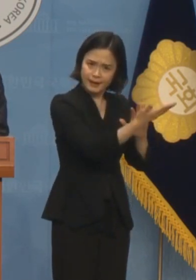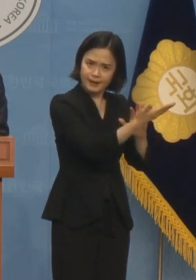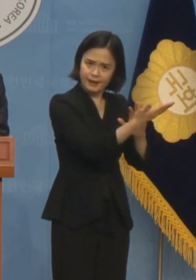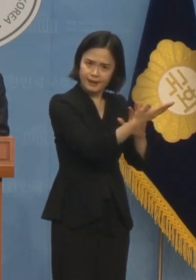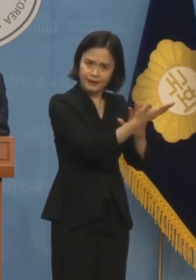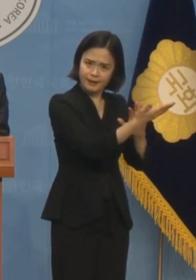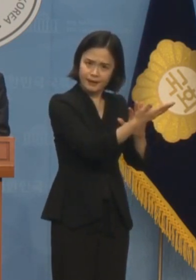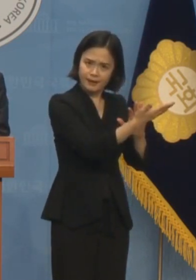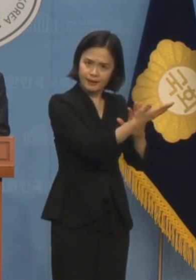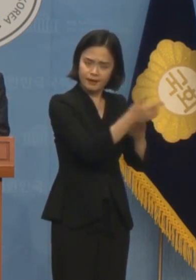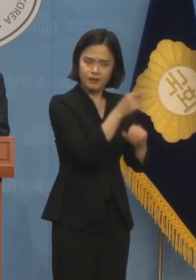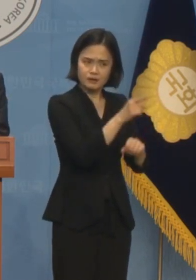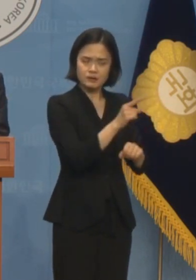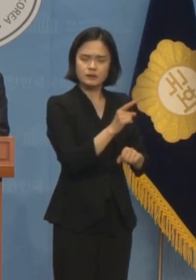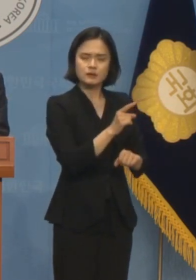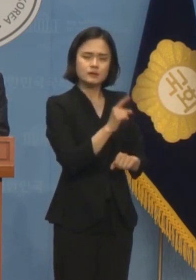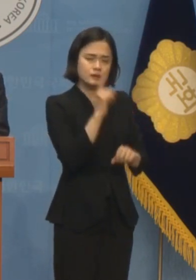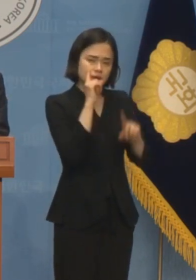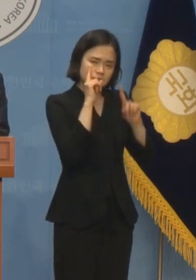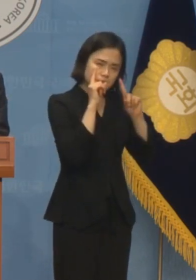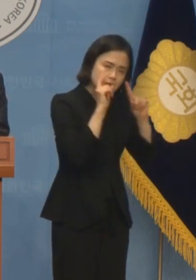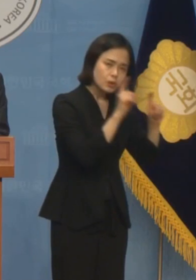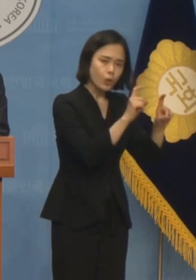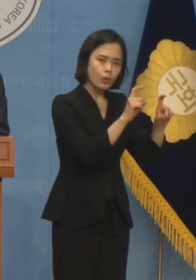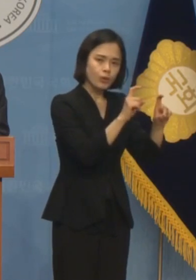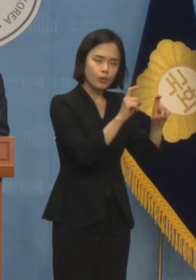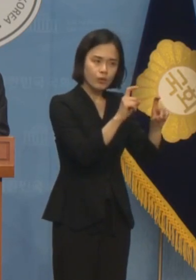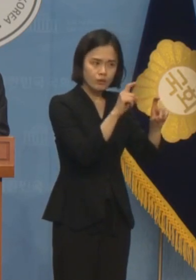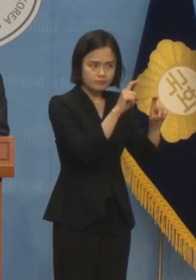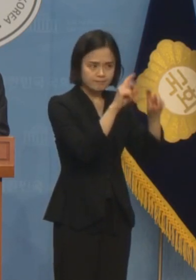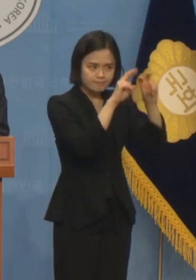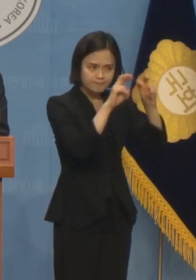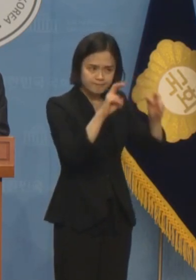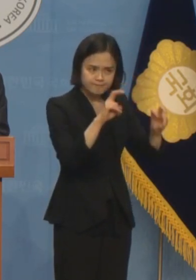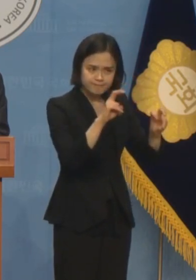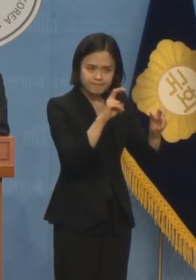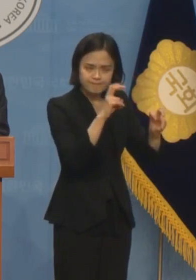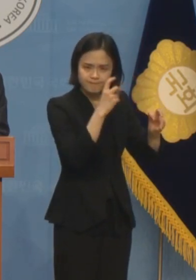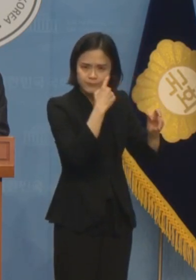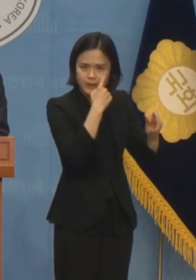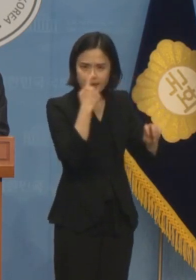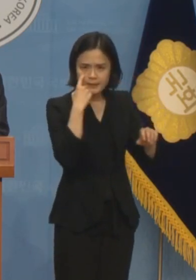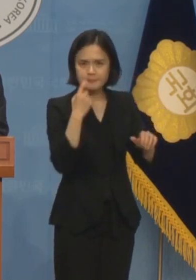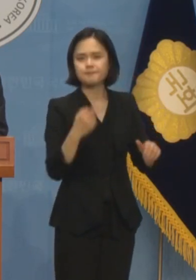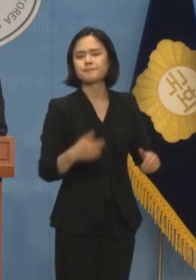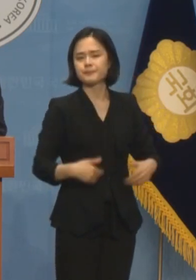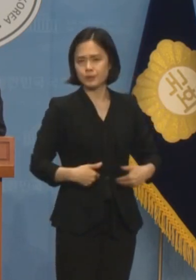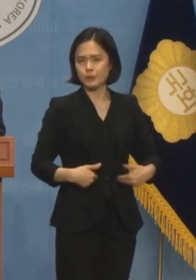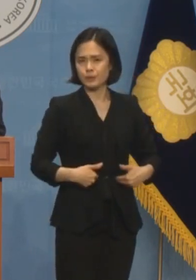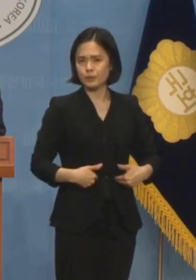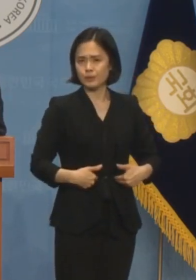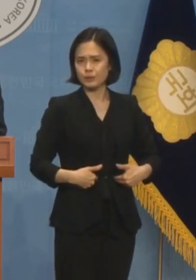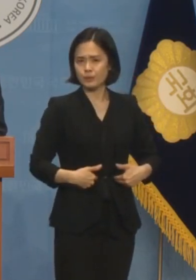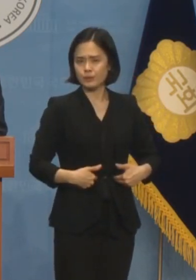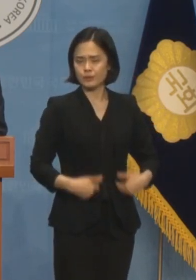아닌지 그 의혹을 살펴봐야 하는 강력한 정황이 나온 것입니다.